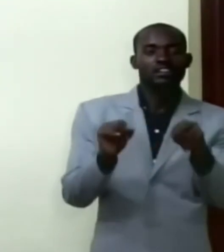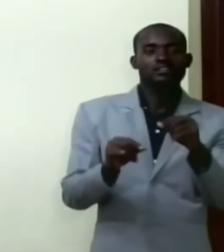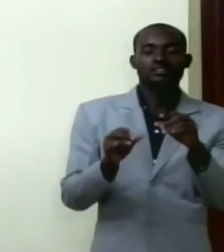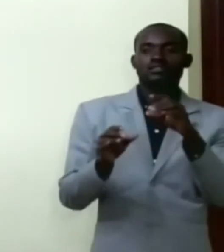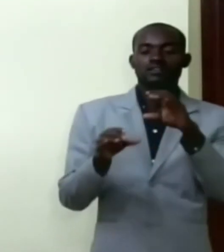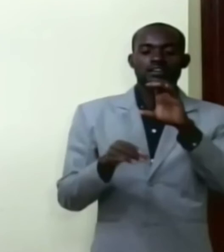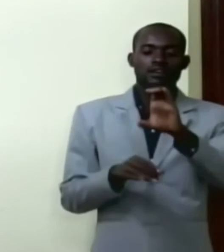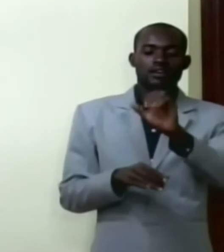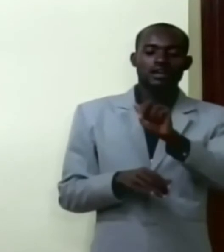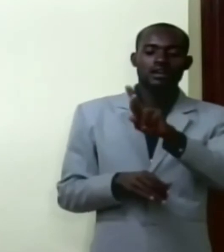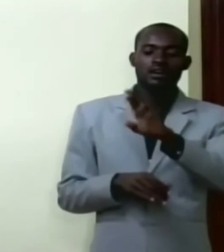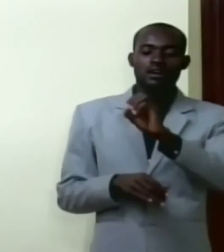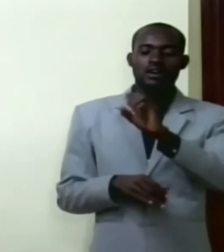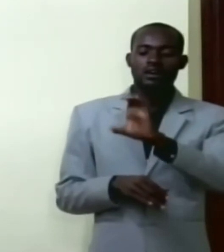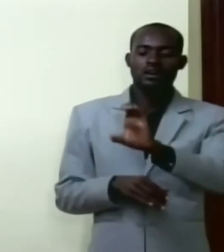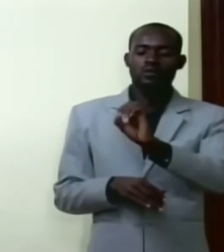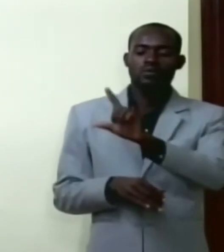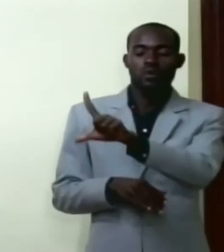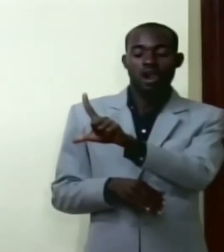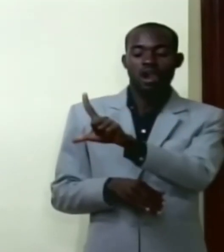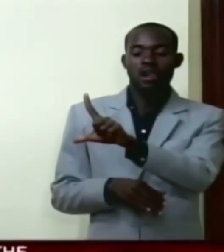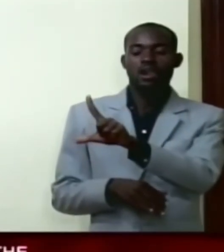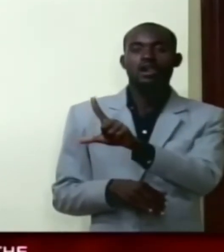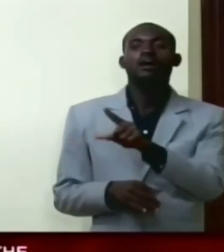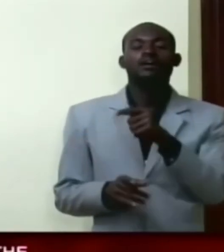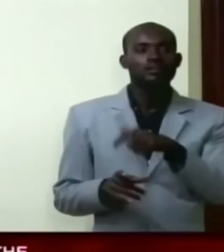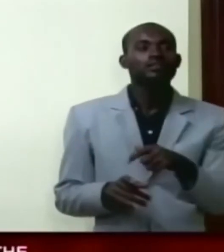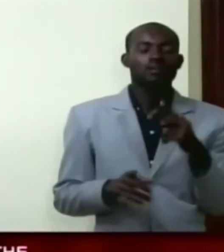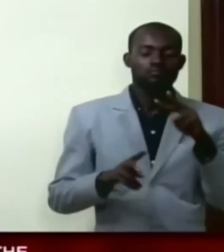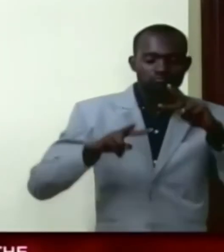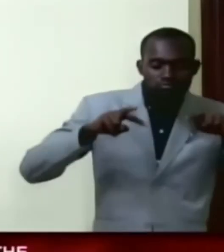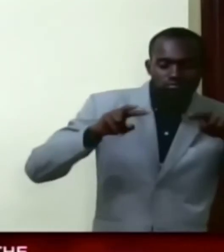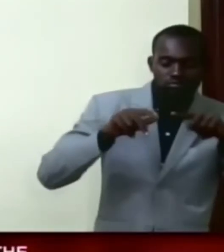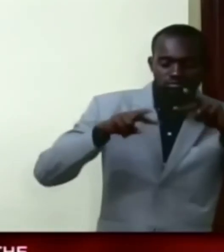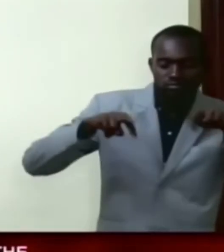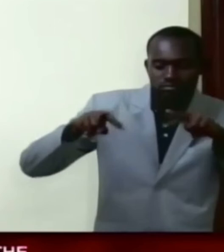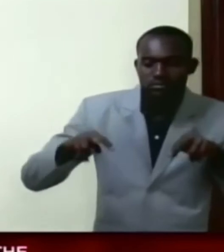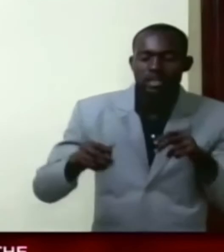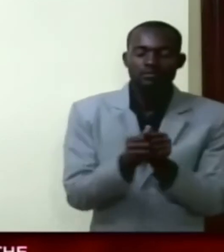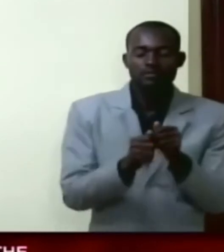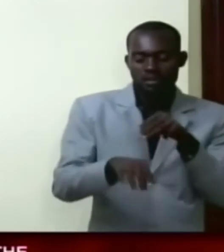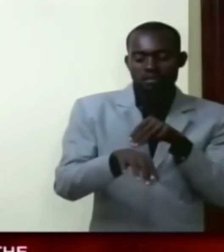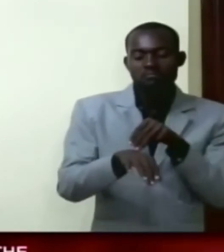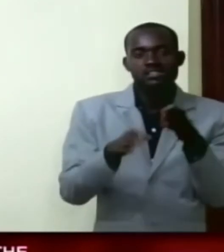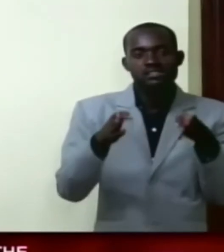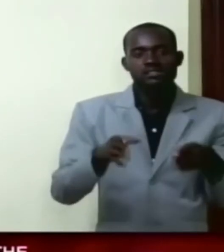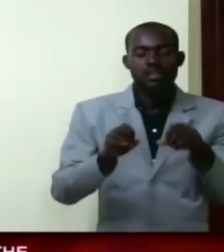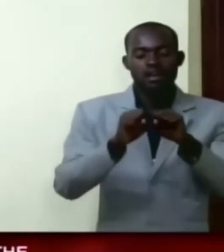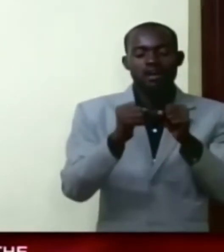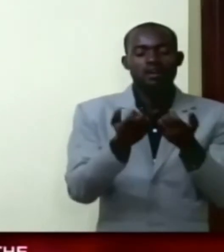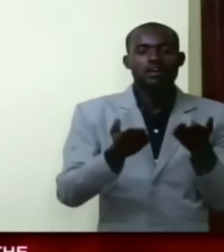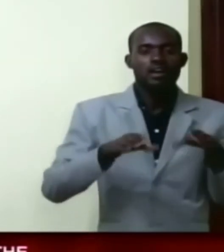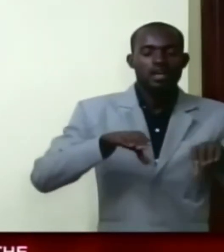Nous allons continuer à faire inspection avec support des ministères affaires sociales